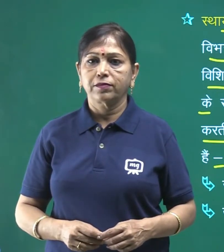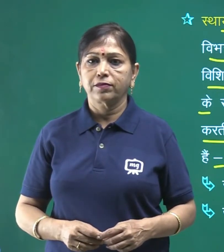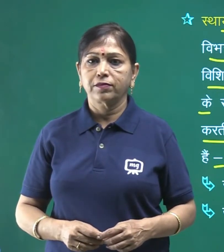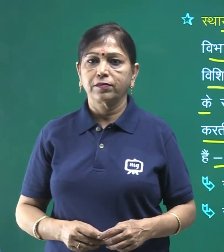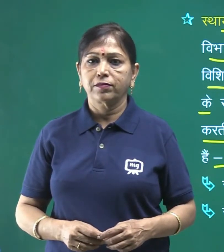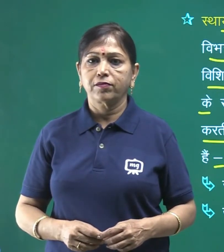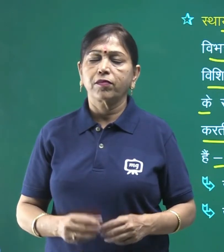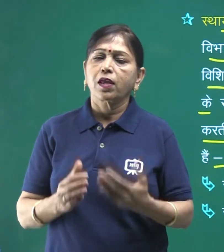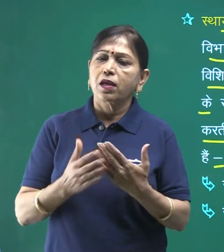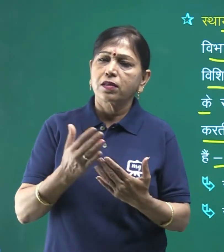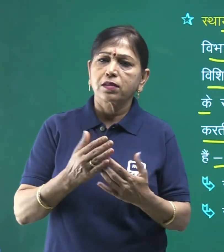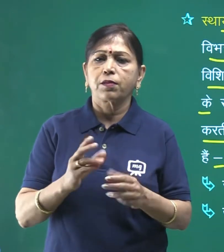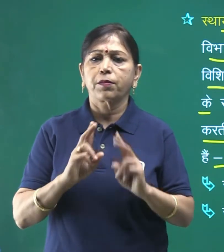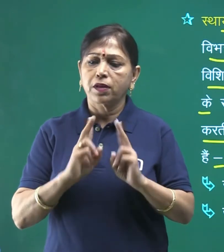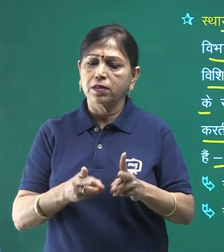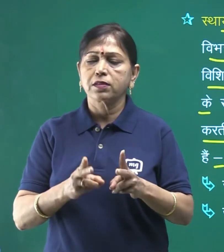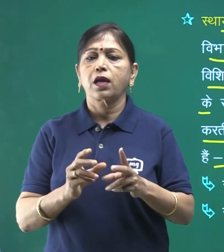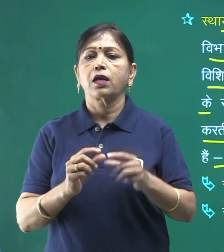सरल स्थायी ऊतक,